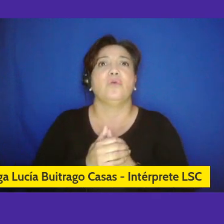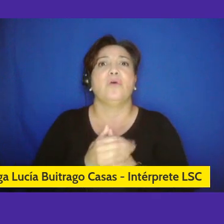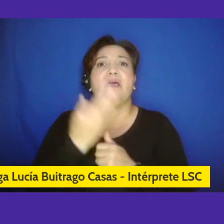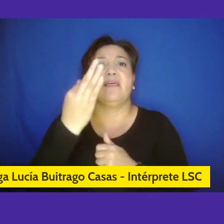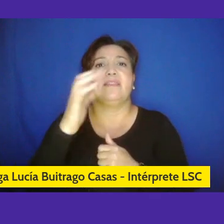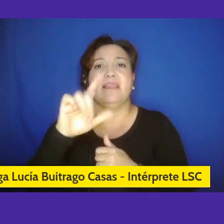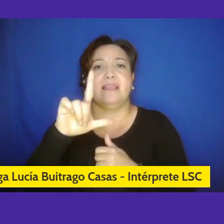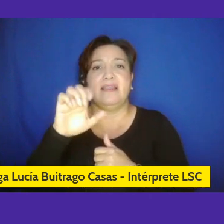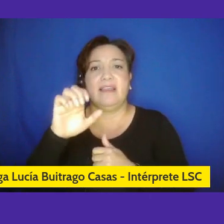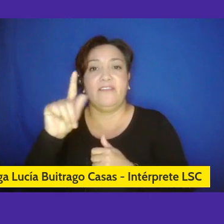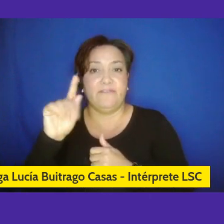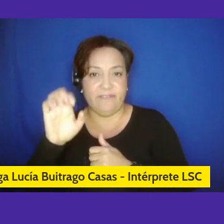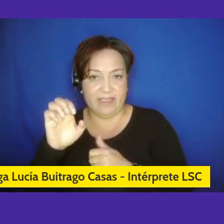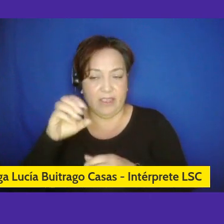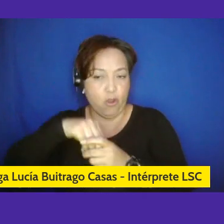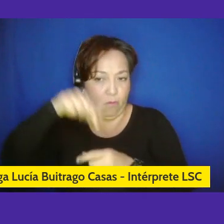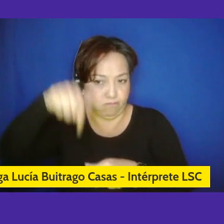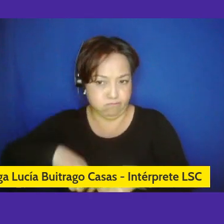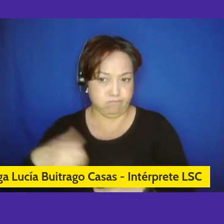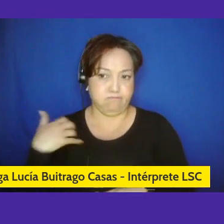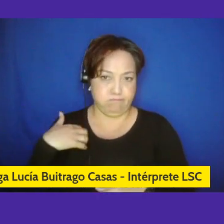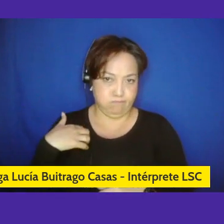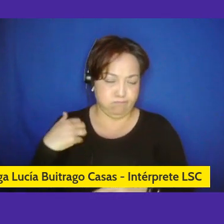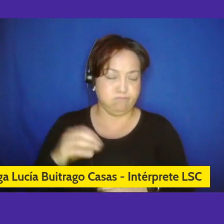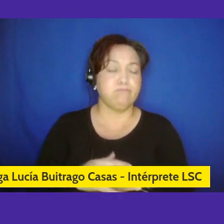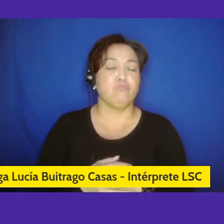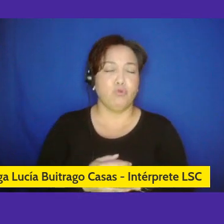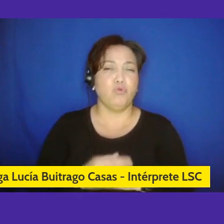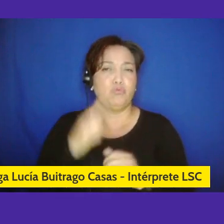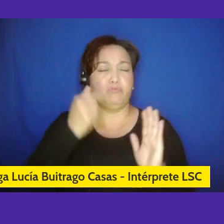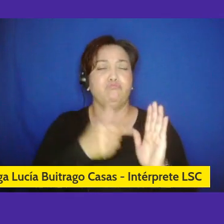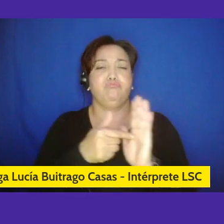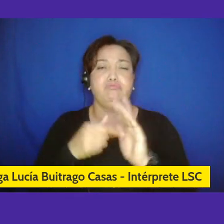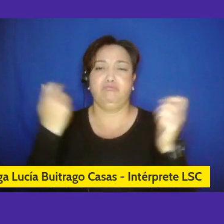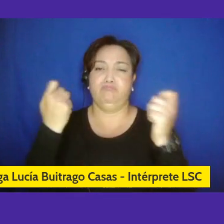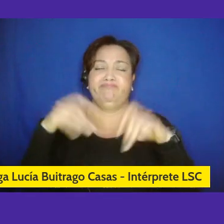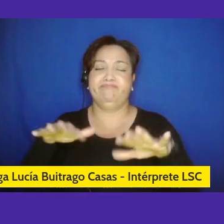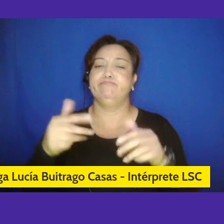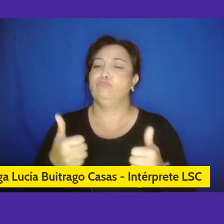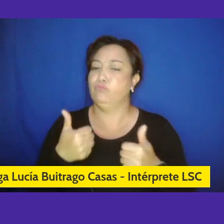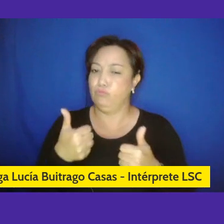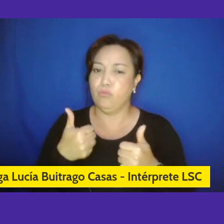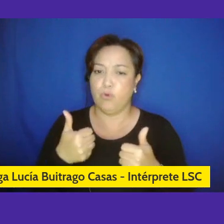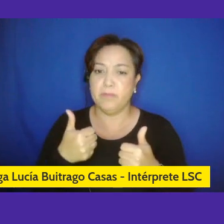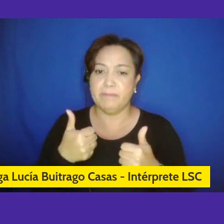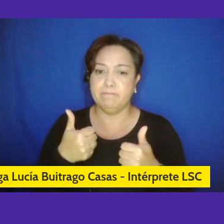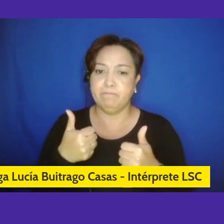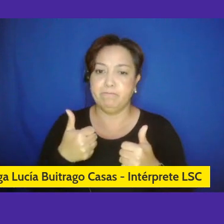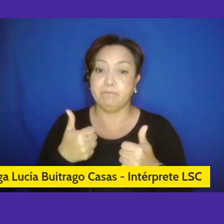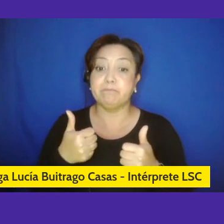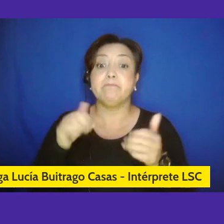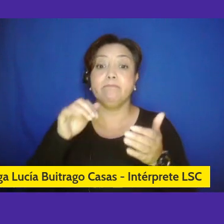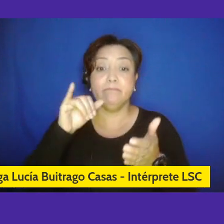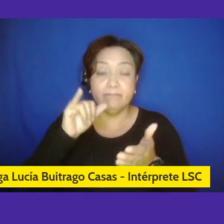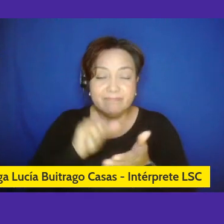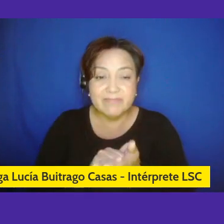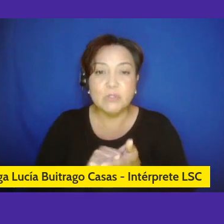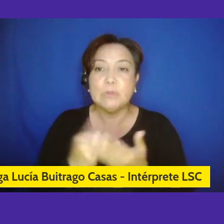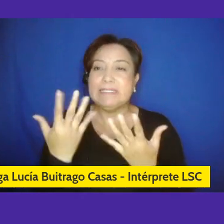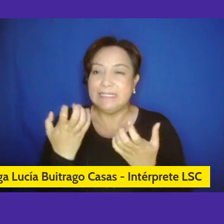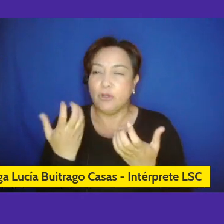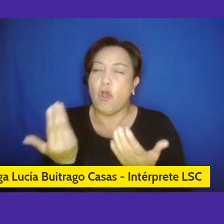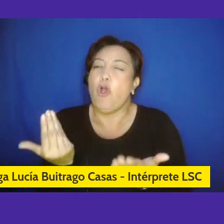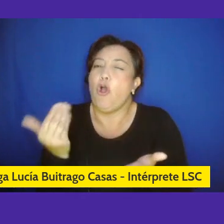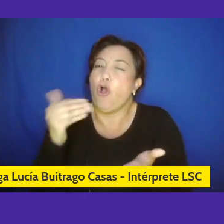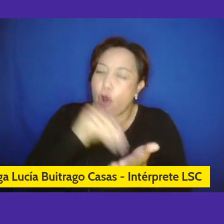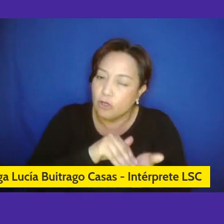acá en Argentina, o sea que nos fue muy bien con esa peli. Es algo que me gustaría volver a hacer, pero sé